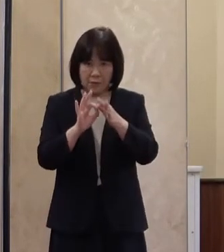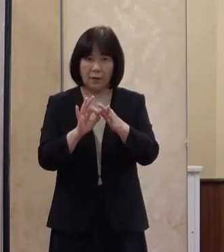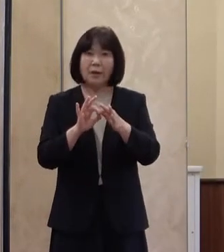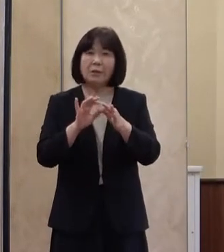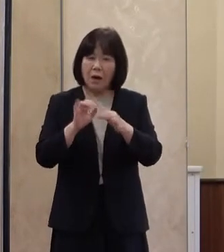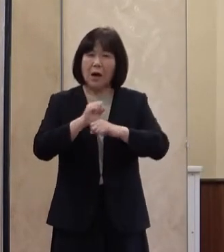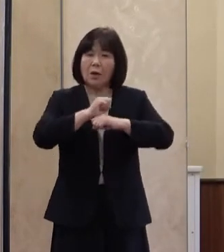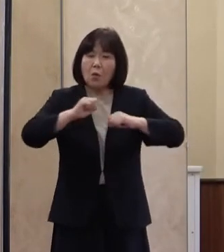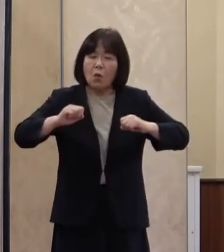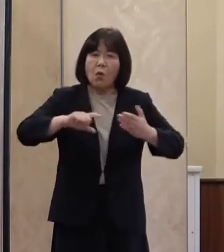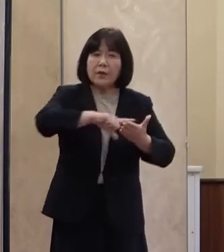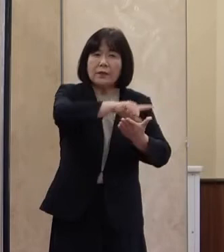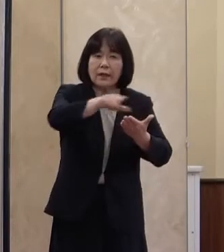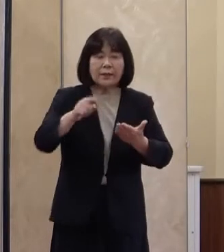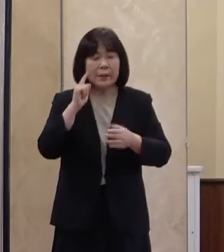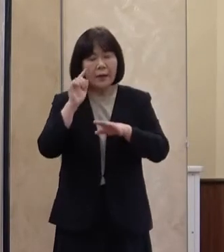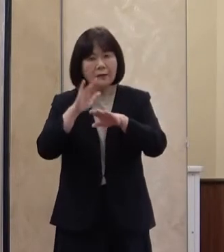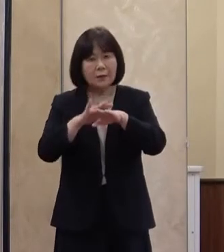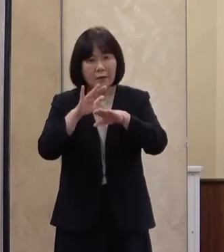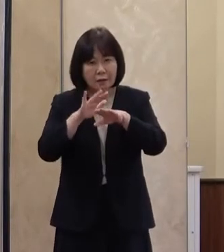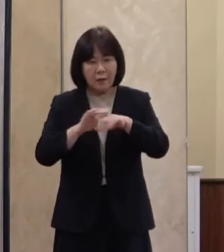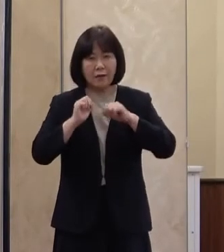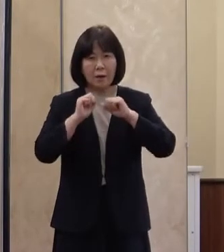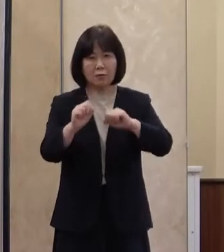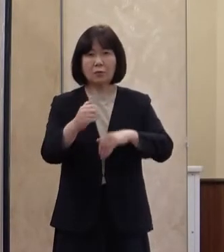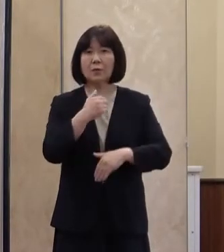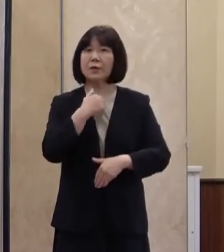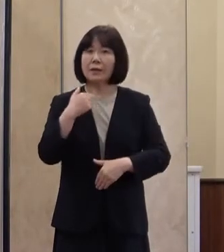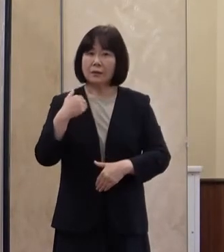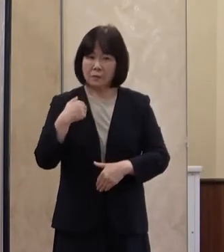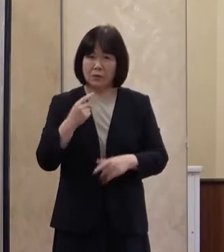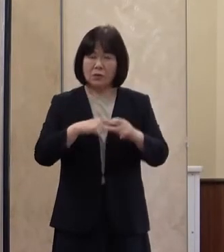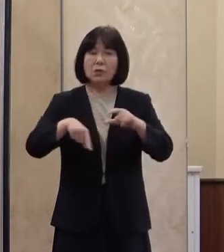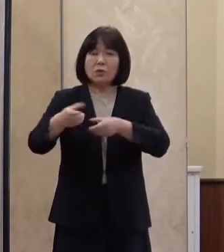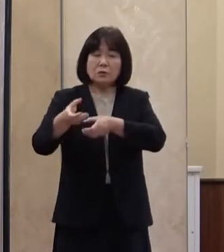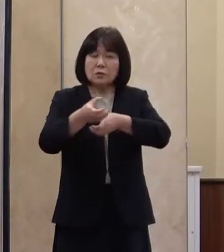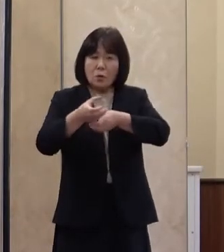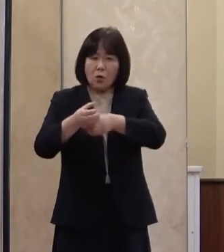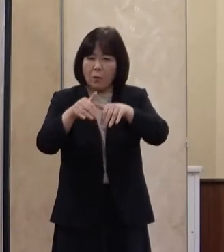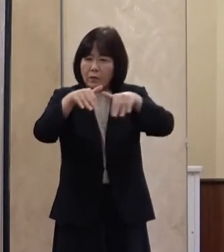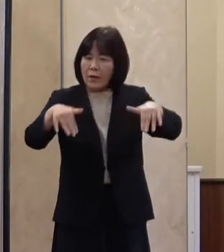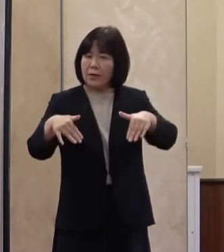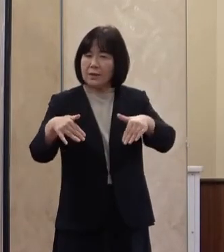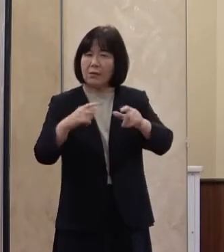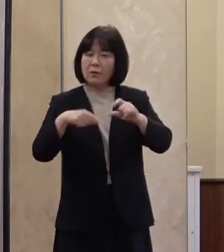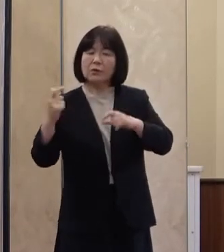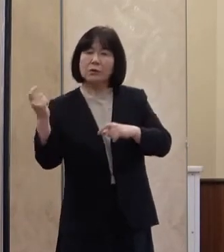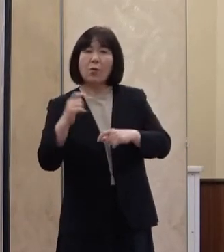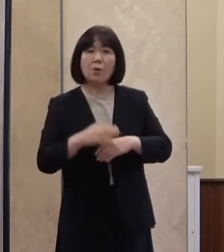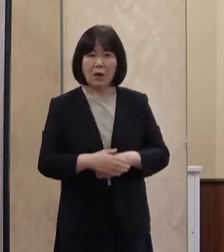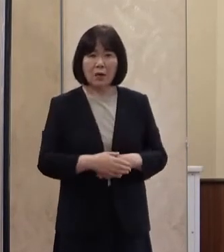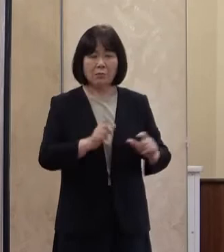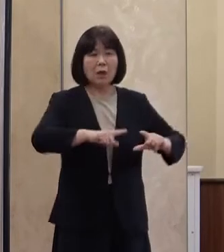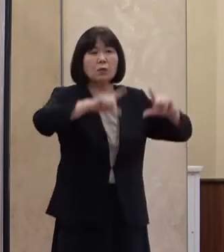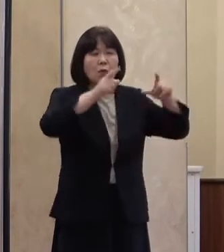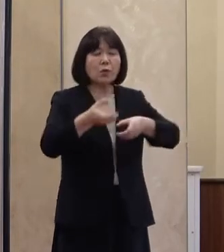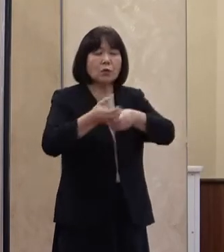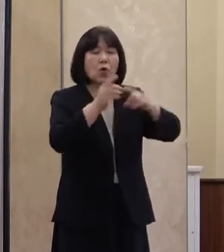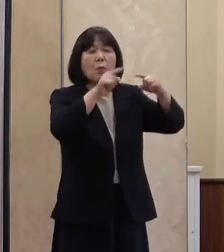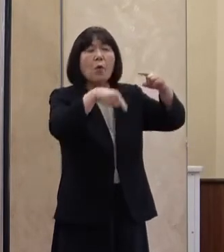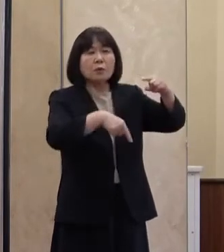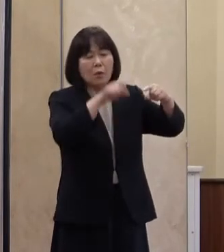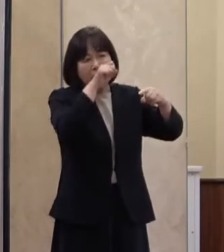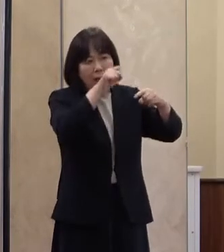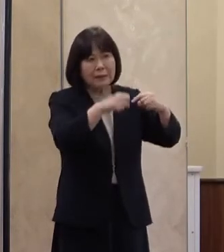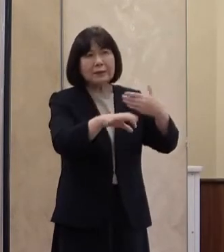そういった広域的な視点でこれから見ることができますから、より消防体制は強化される。東京消防庁なんかが典型例だという